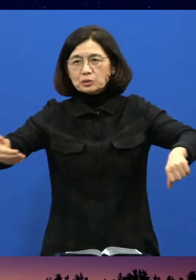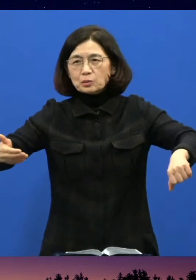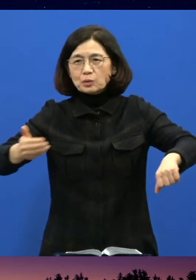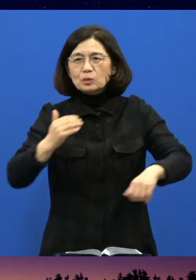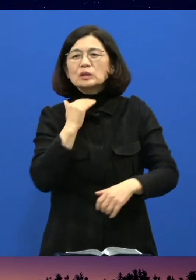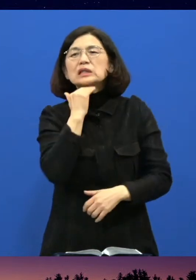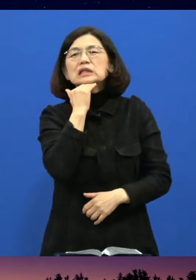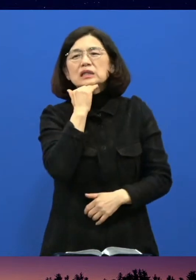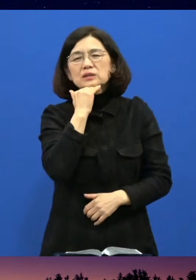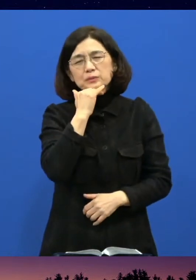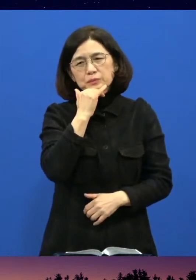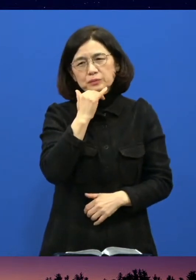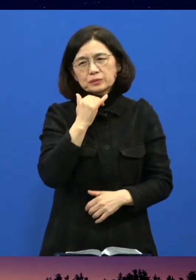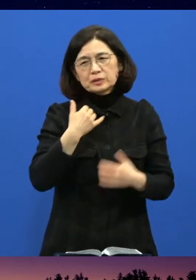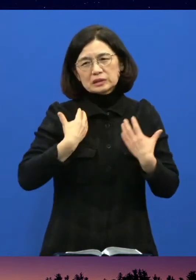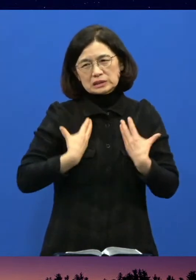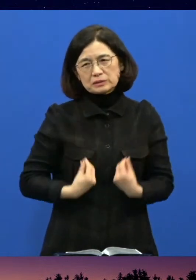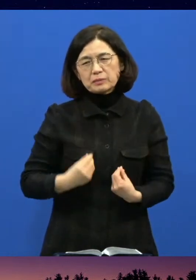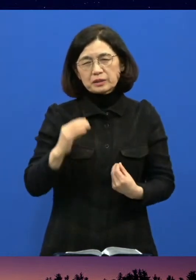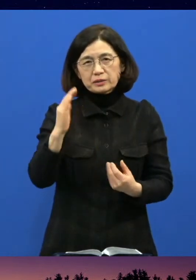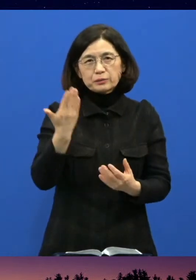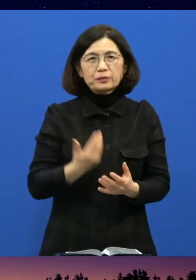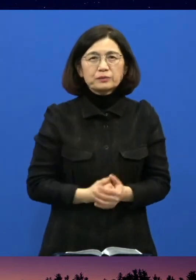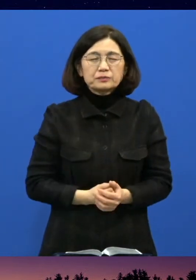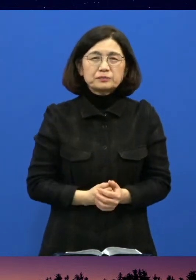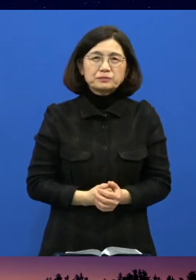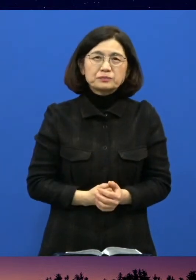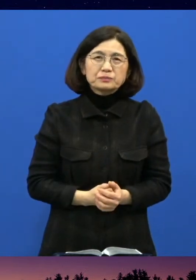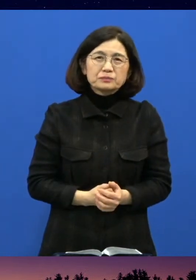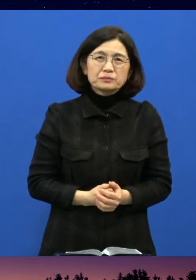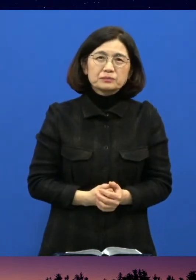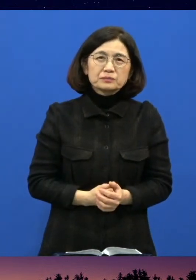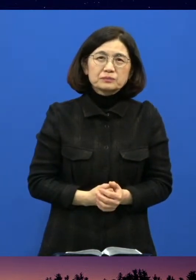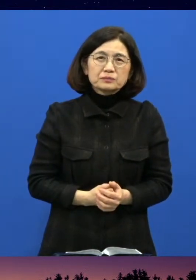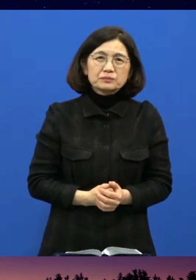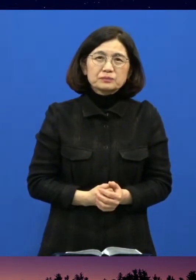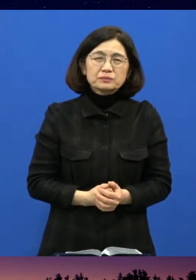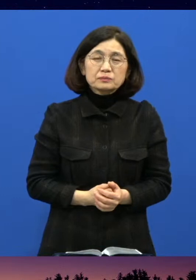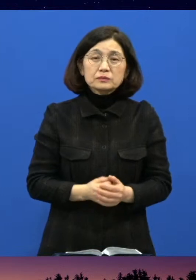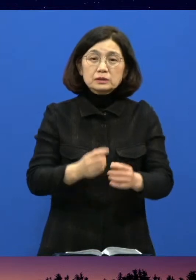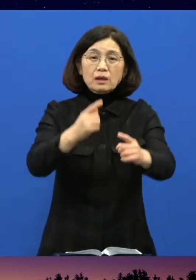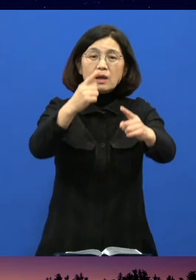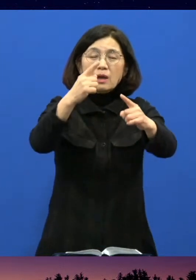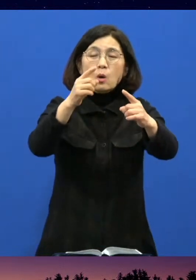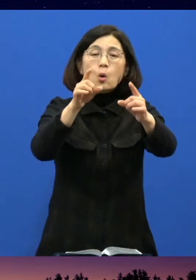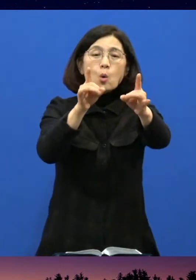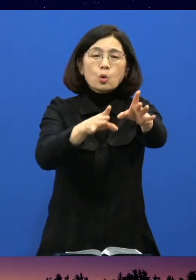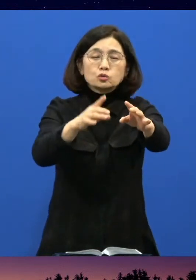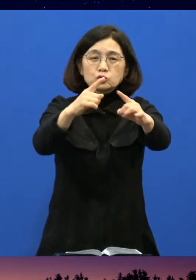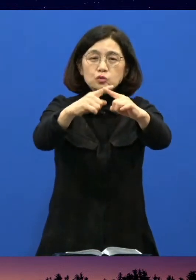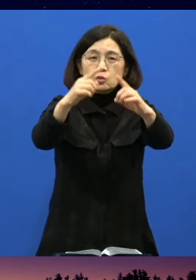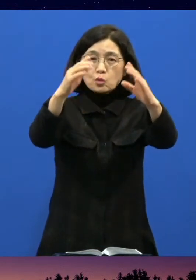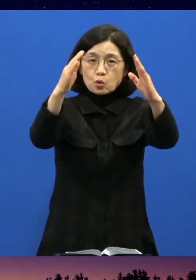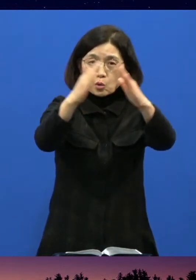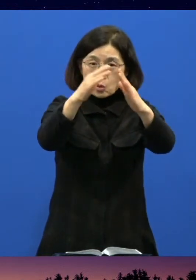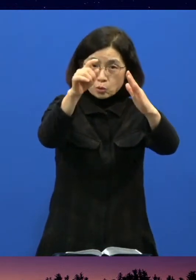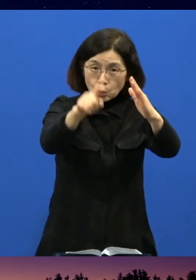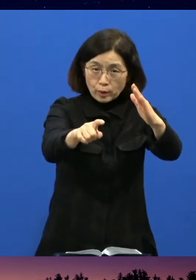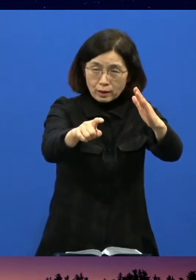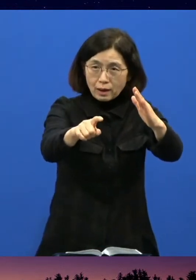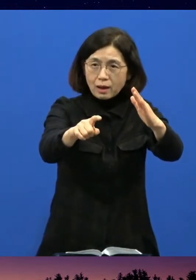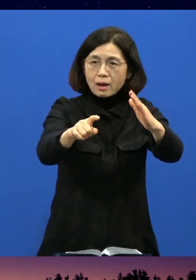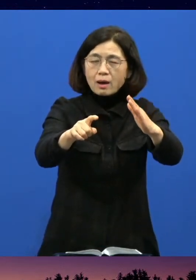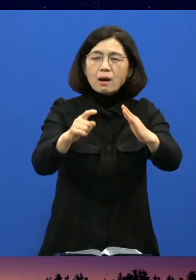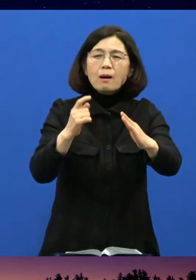그런데 여러분 교회도 끝까지 저를 기다려주는 거예요. 시드니 목회자들이